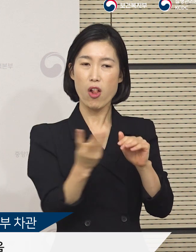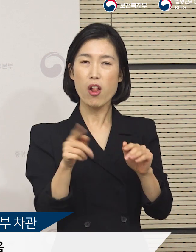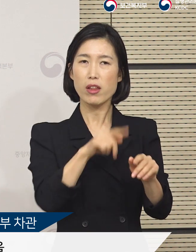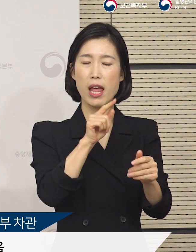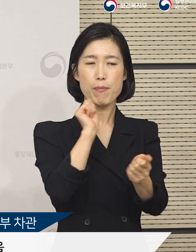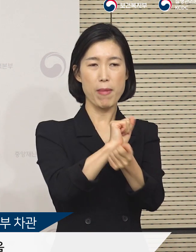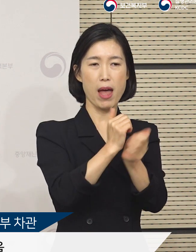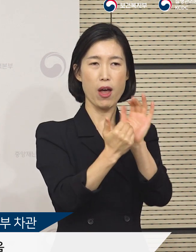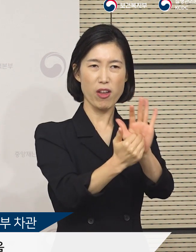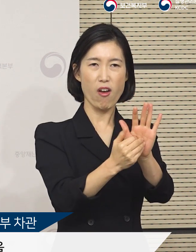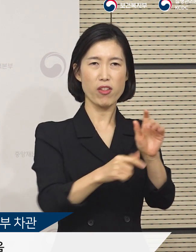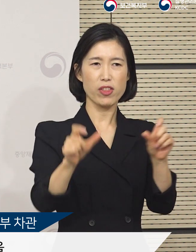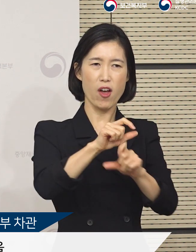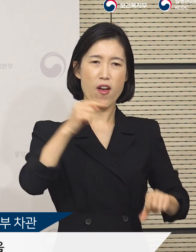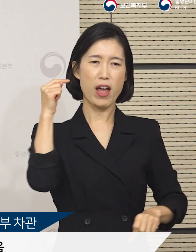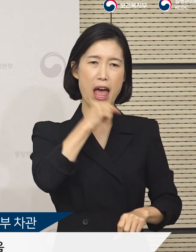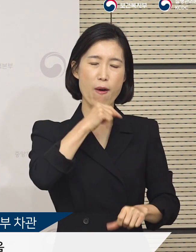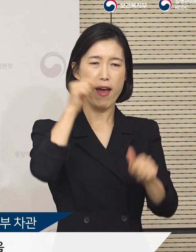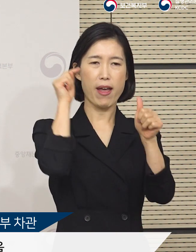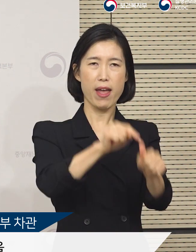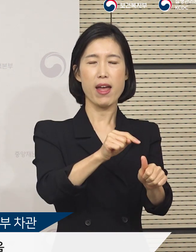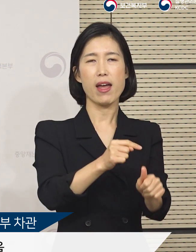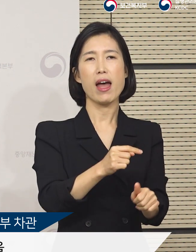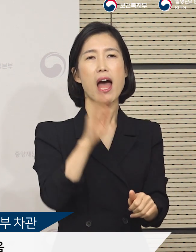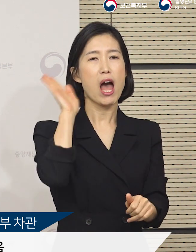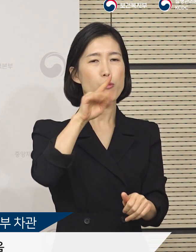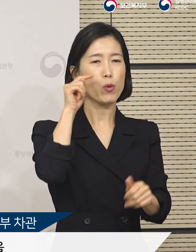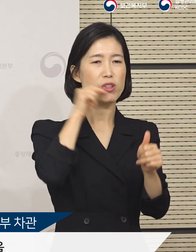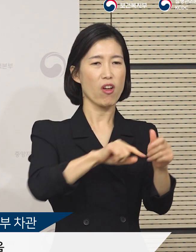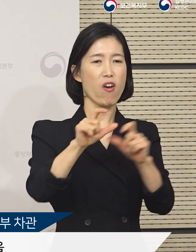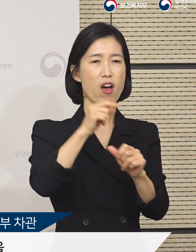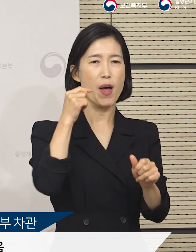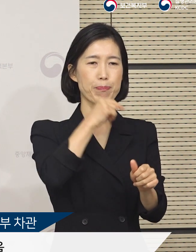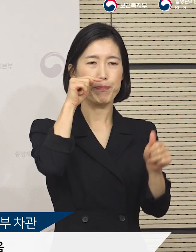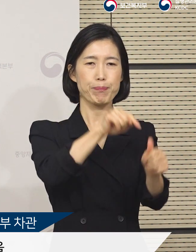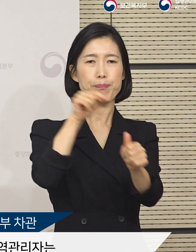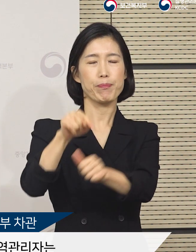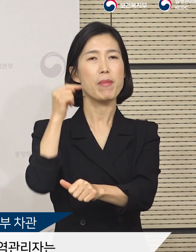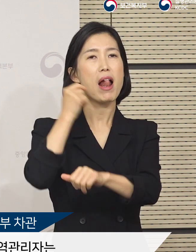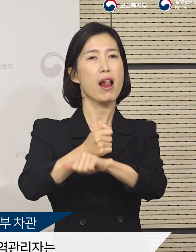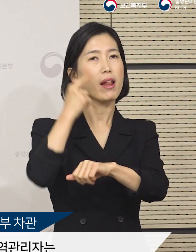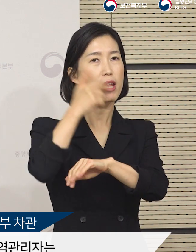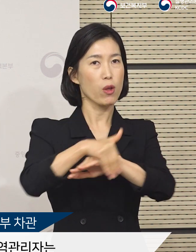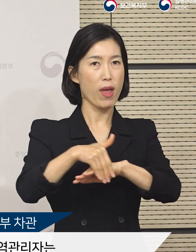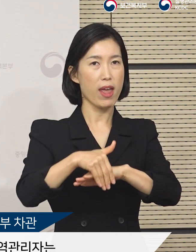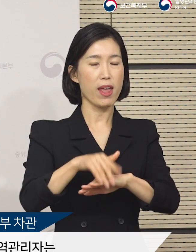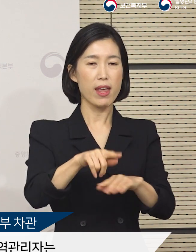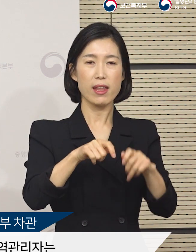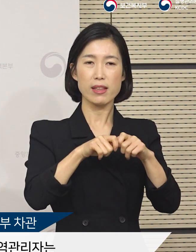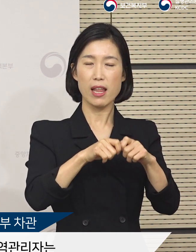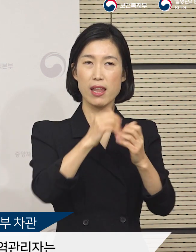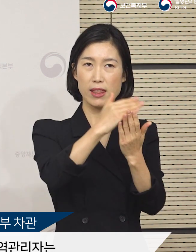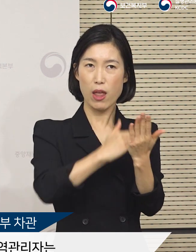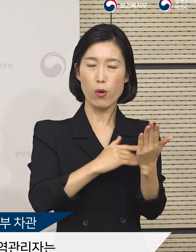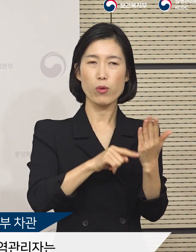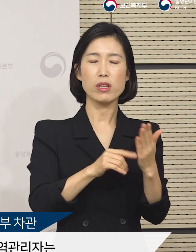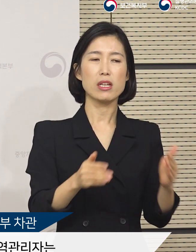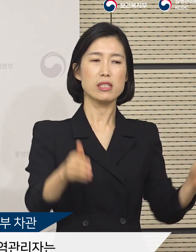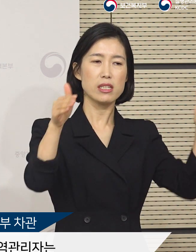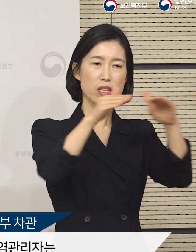관리를 강화하라는 지침을 마련하여 시행할 예정입니다. 주요 내용은 시설